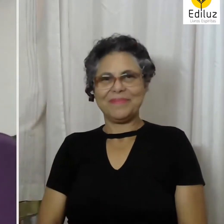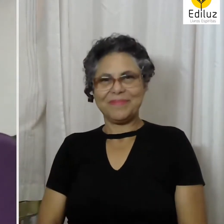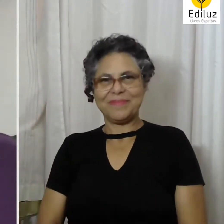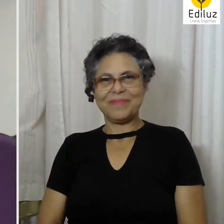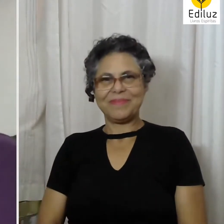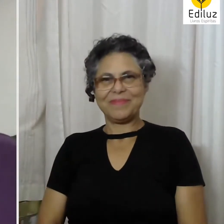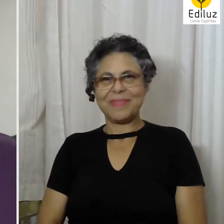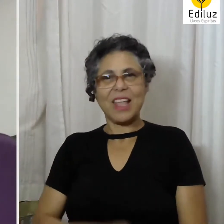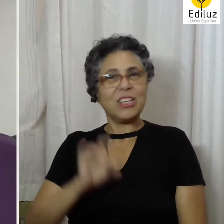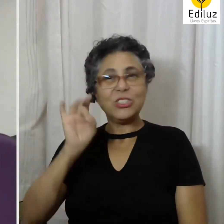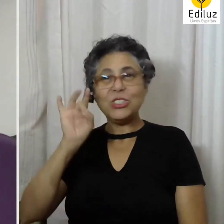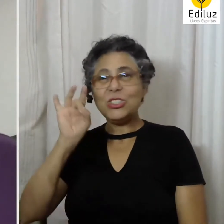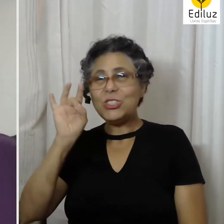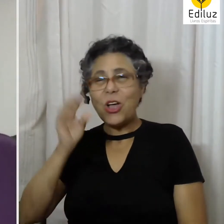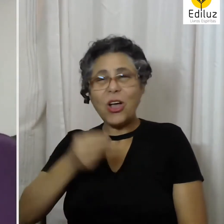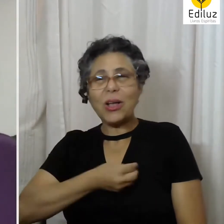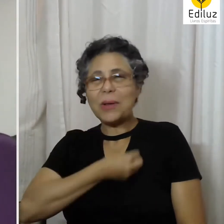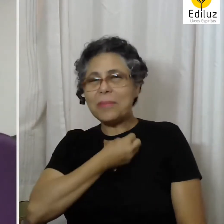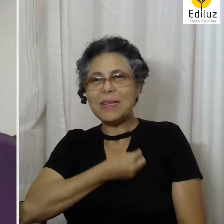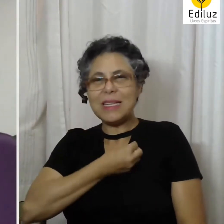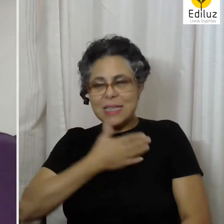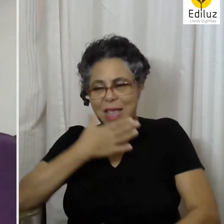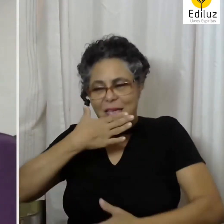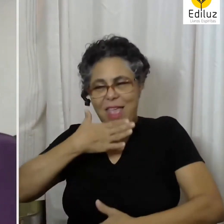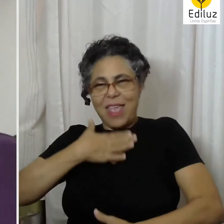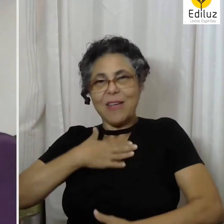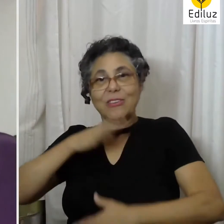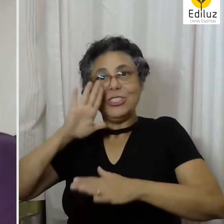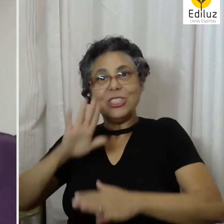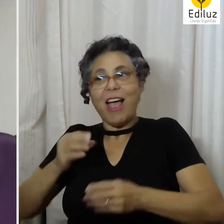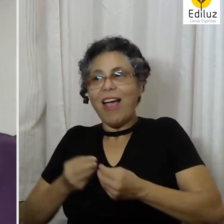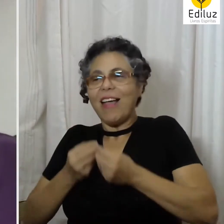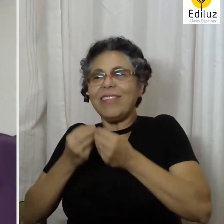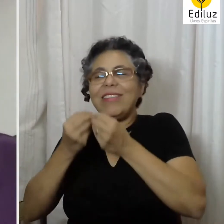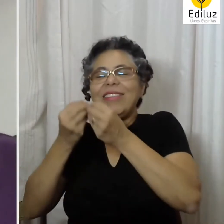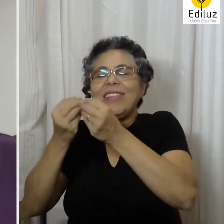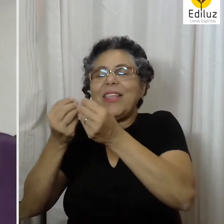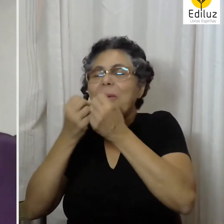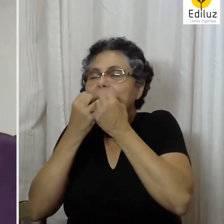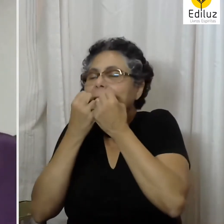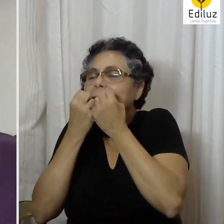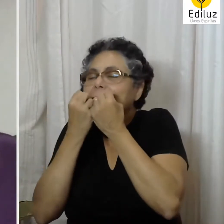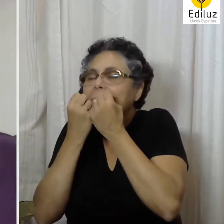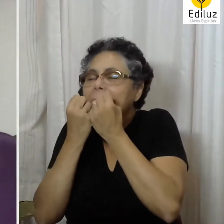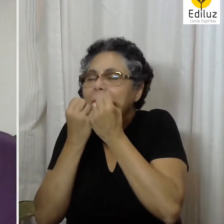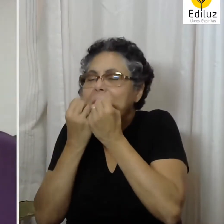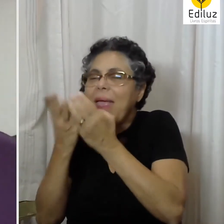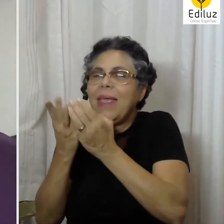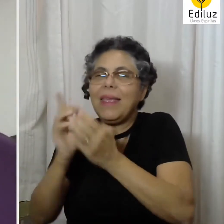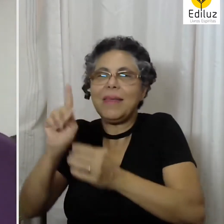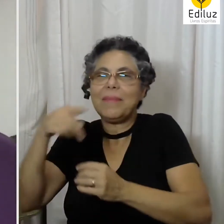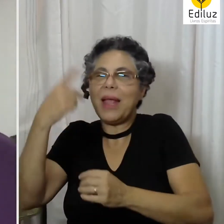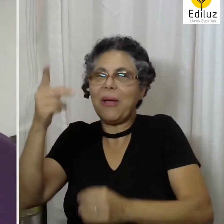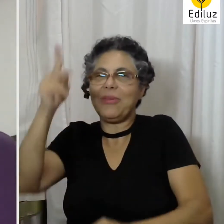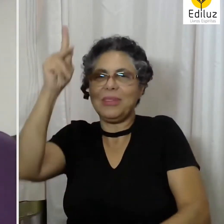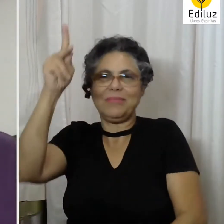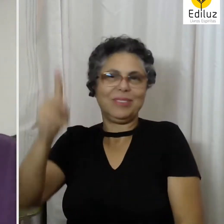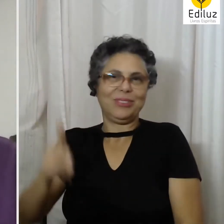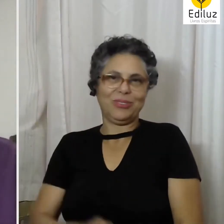Só a presença física já proporciona um bem naquele com os